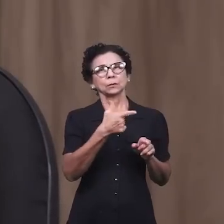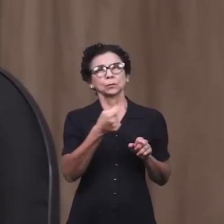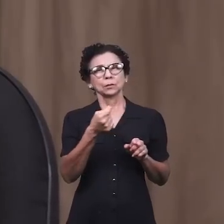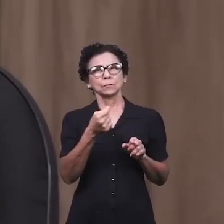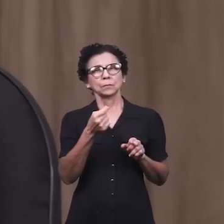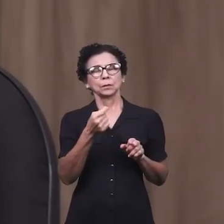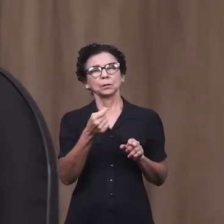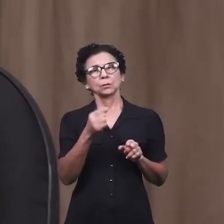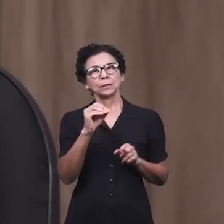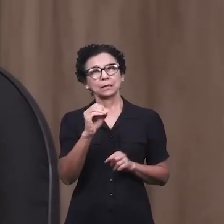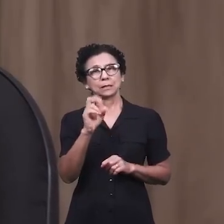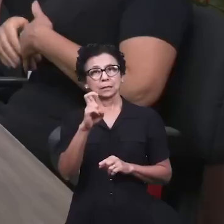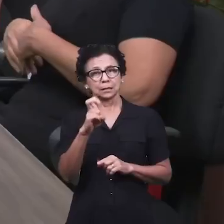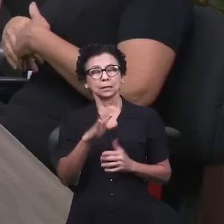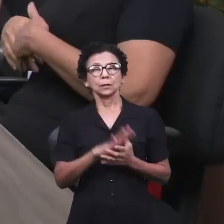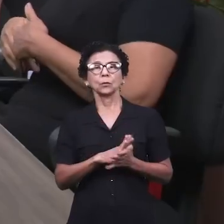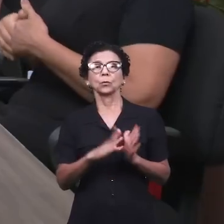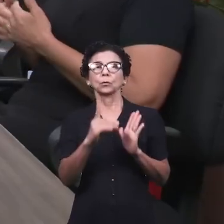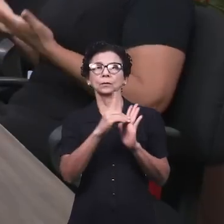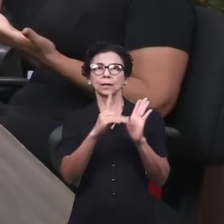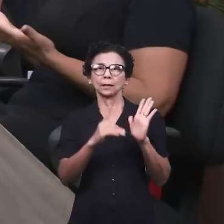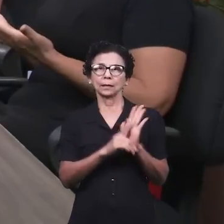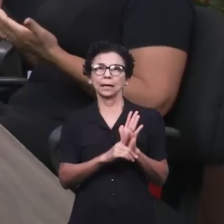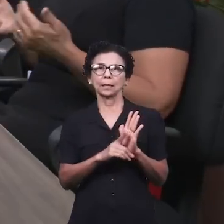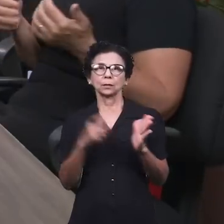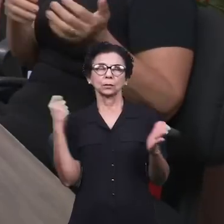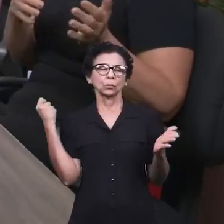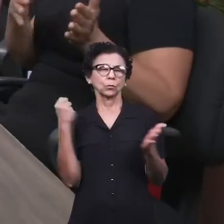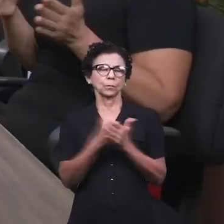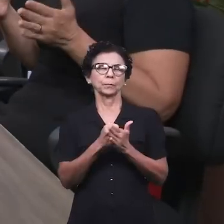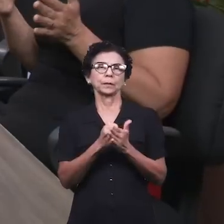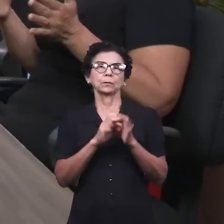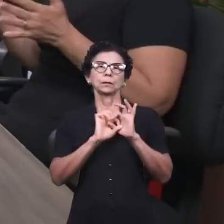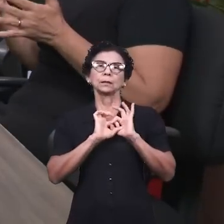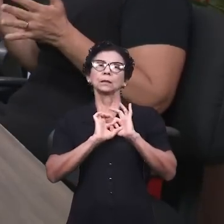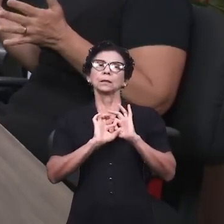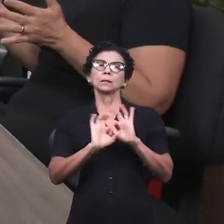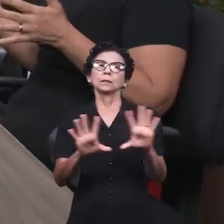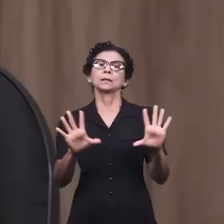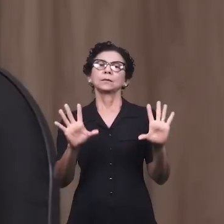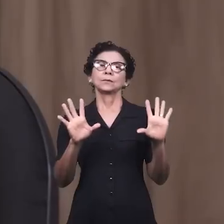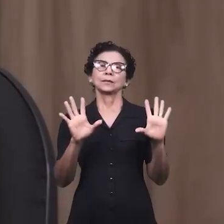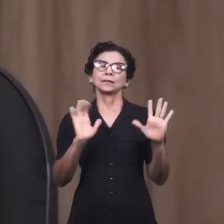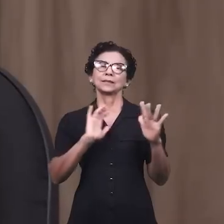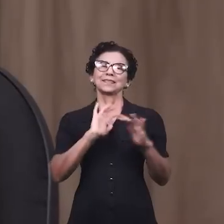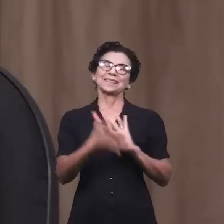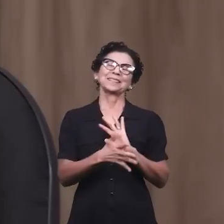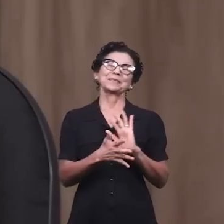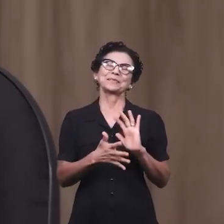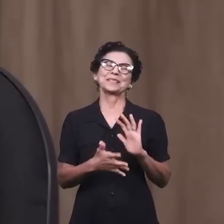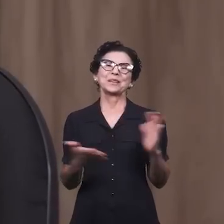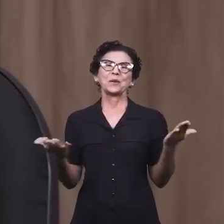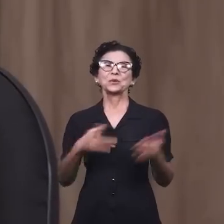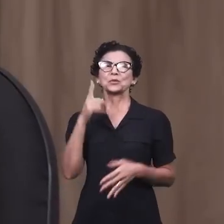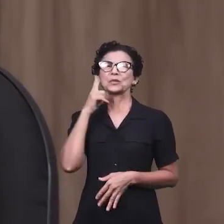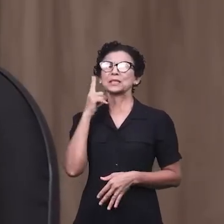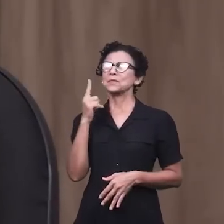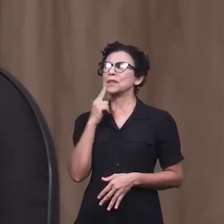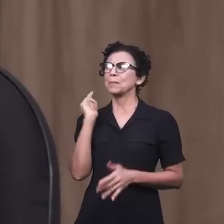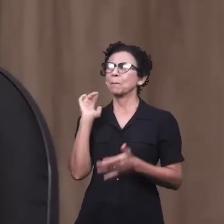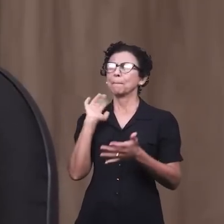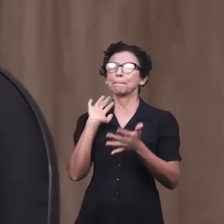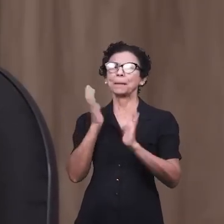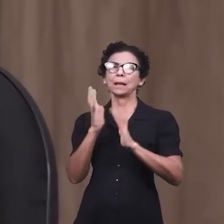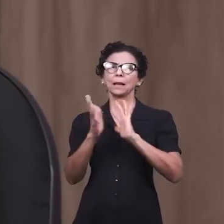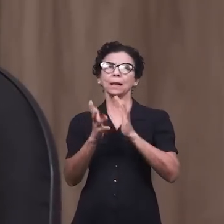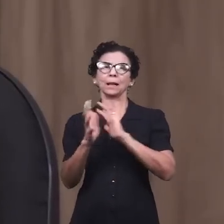decreto sancionando a lei, então se tornou livre. Por isso que nós estamos vendo, né, tantos surdos, né, a língua de sinais